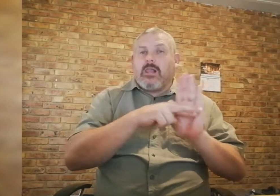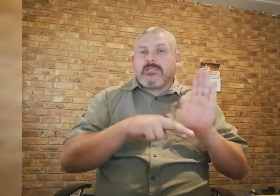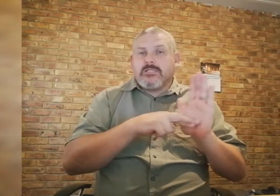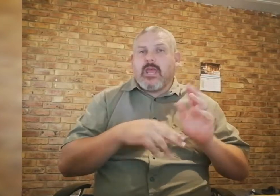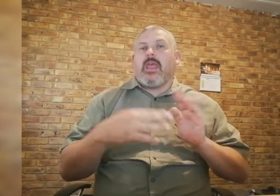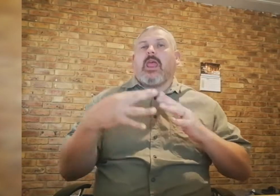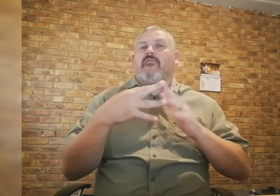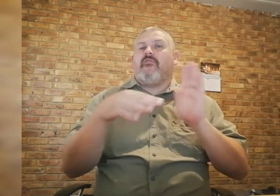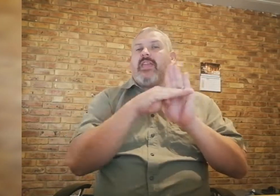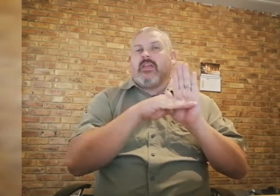reëls en wette.